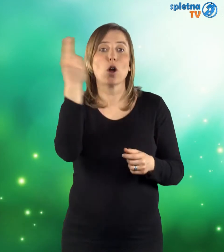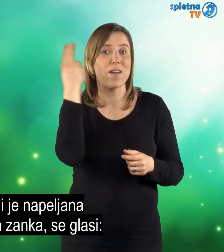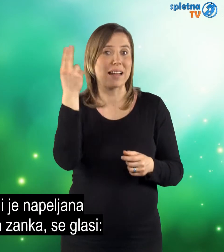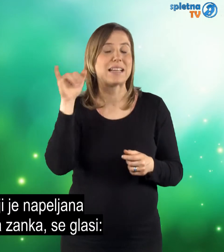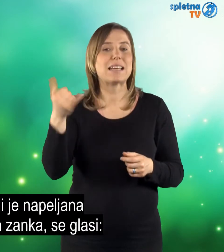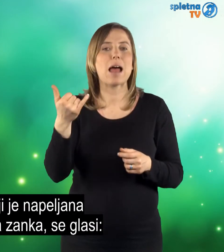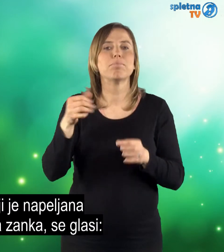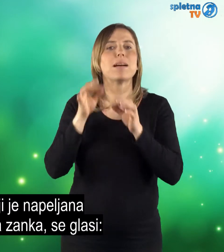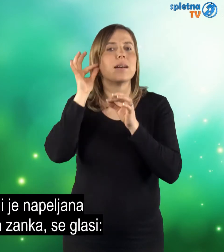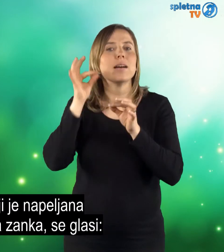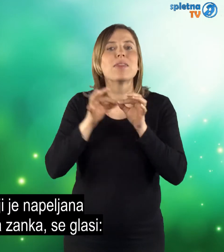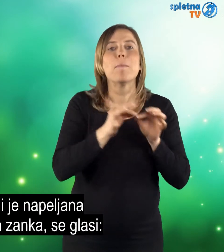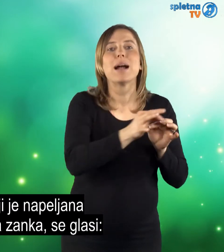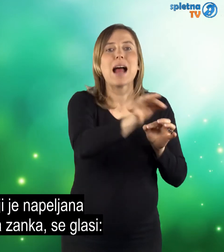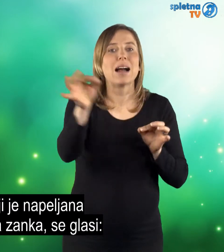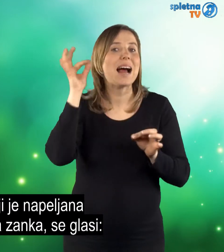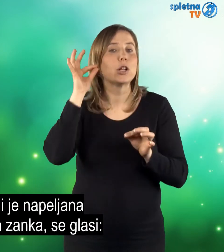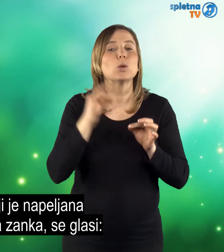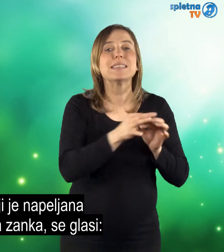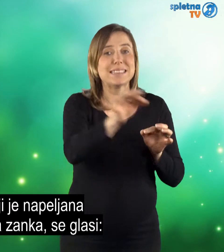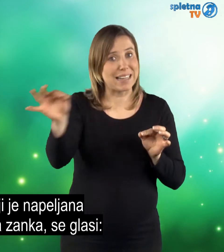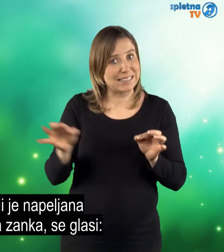napeljana indukcijska zanka, se glasi: